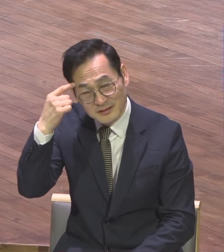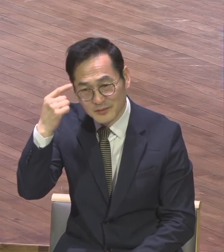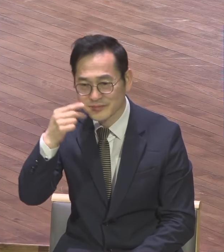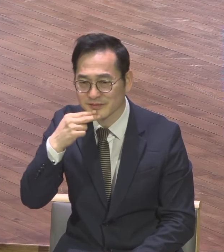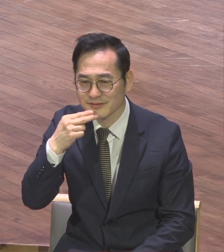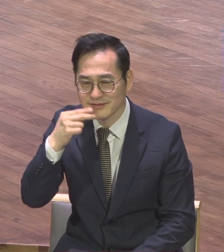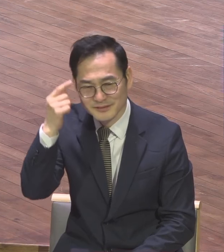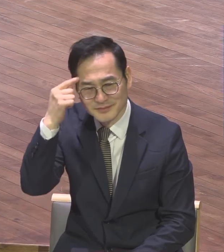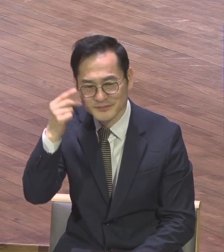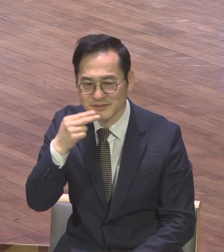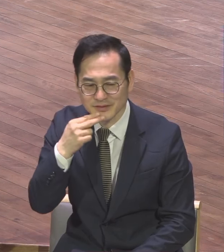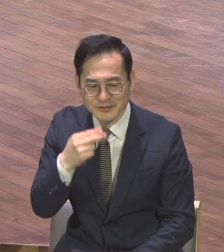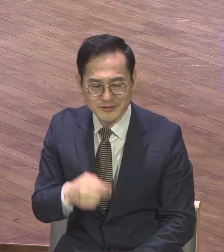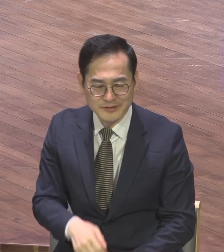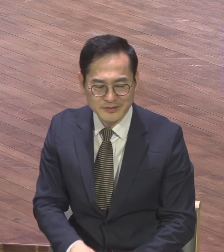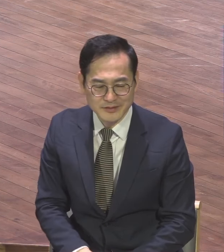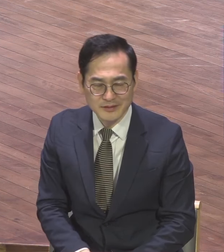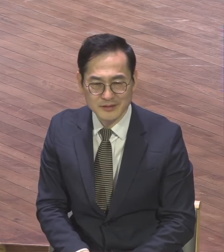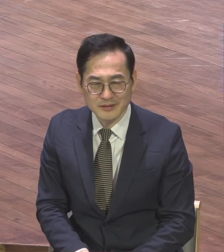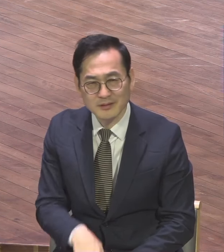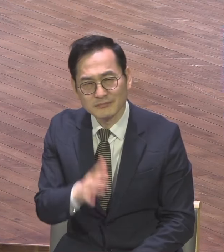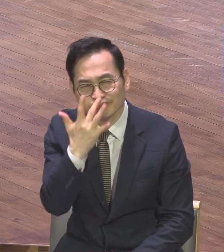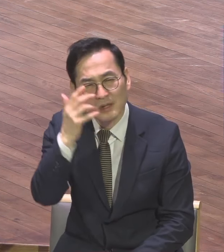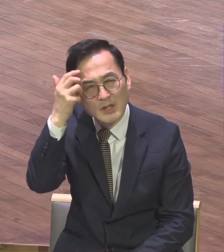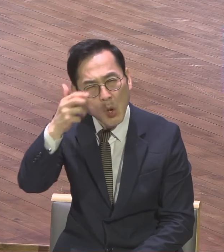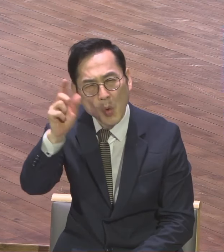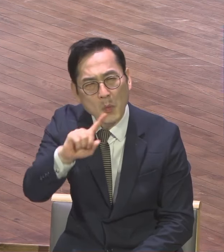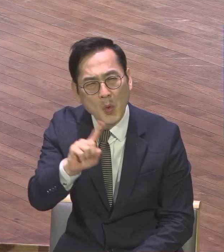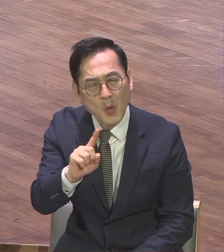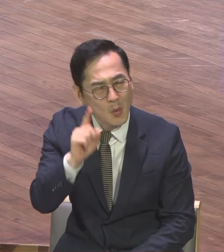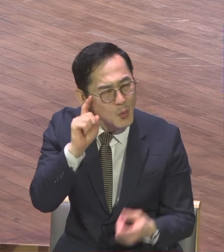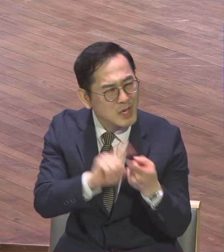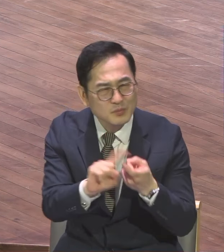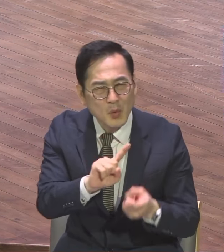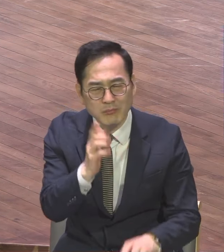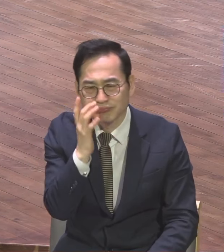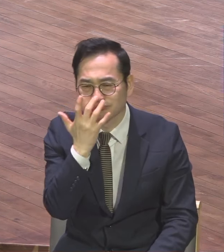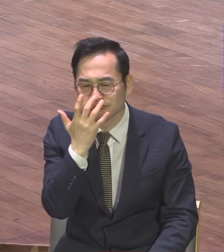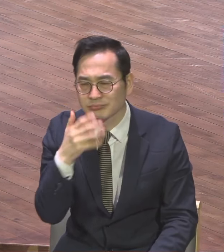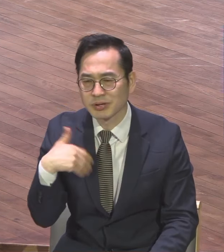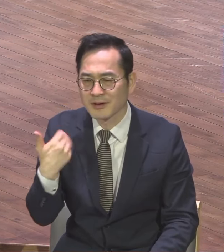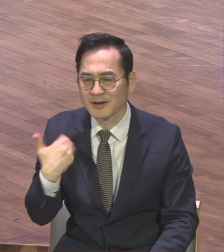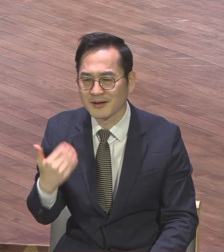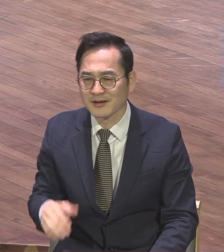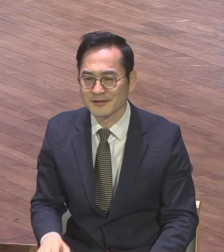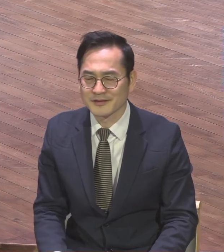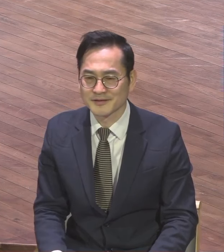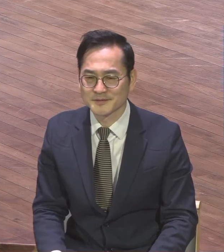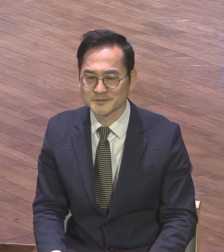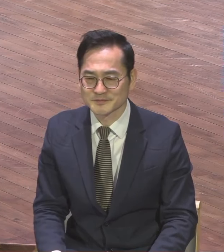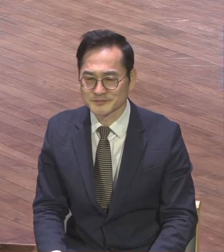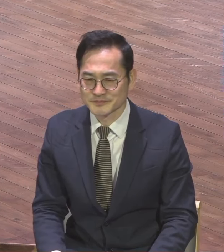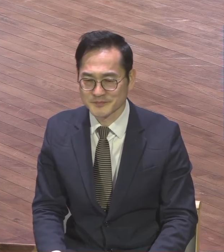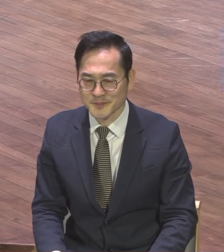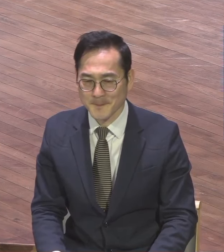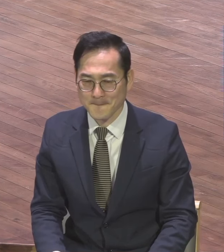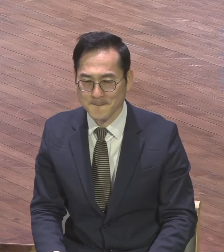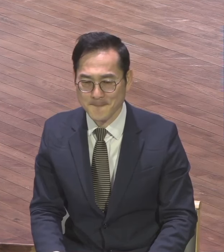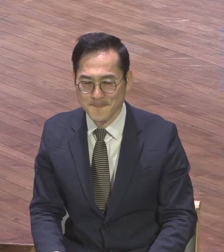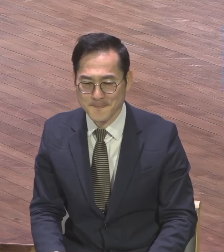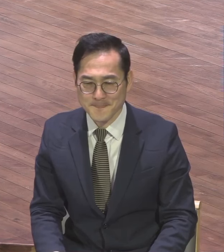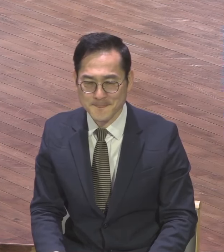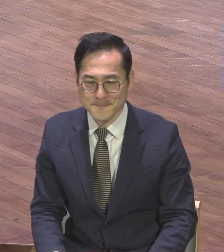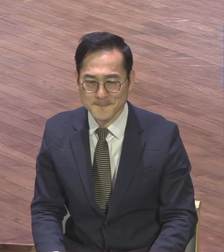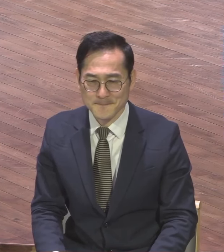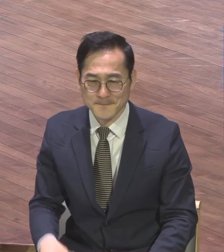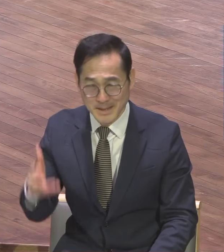보면 이해도 못했고 영혼에 대한 관심 자체도 없었어요. 이것이 당시 제자들의 뭐요?